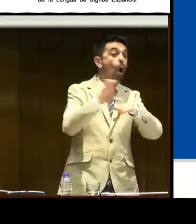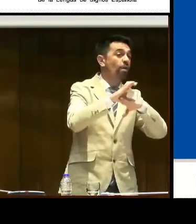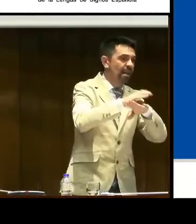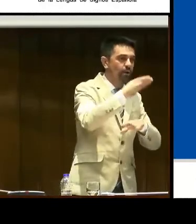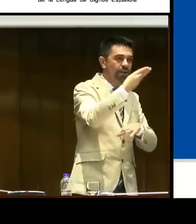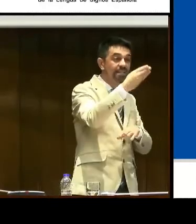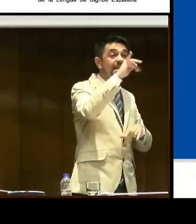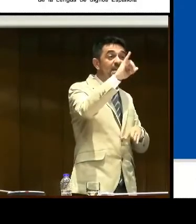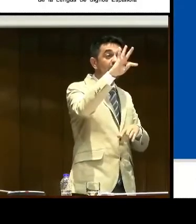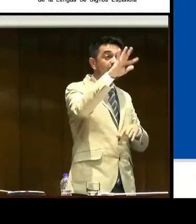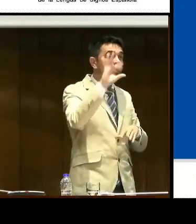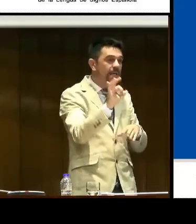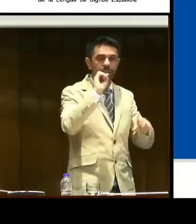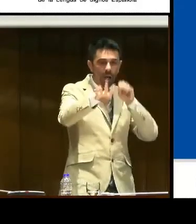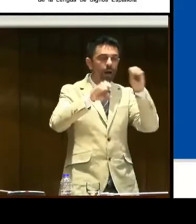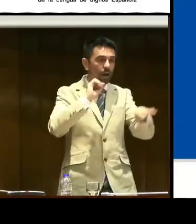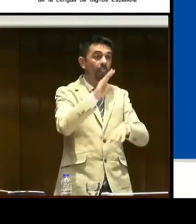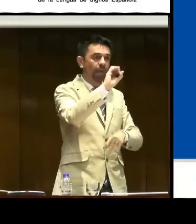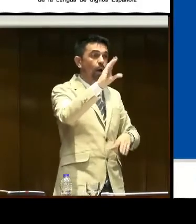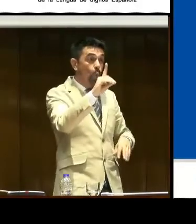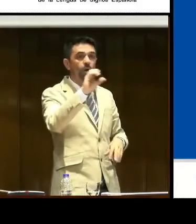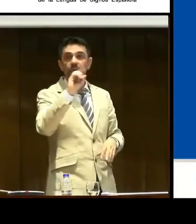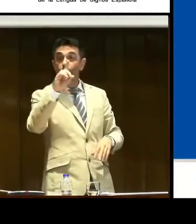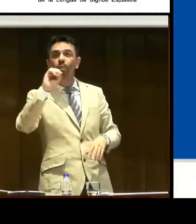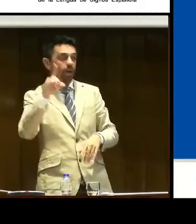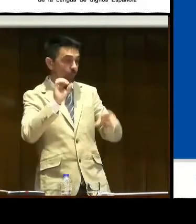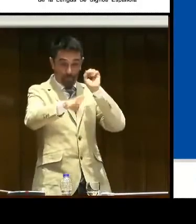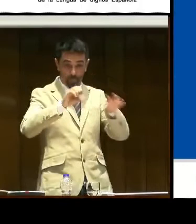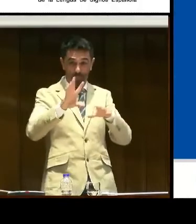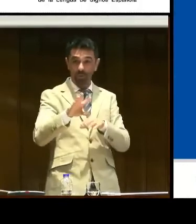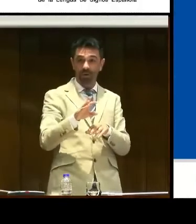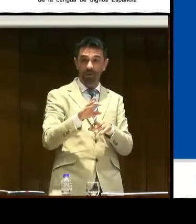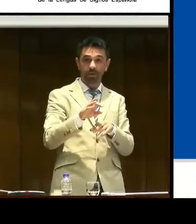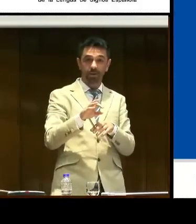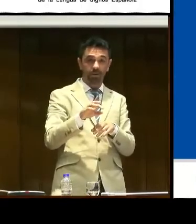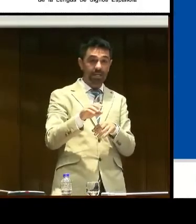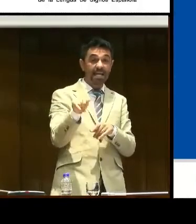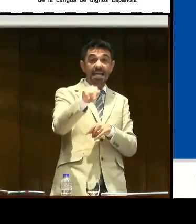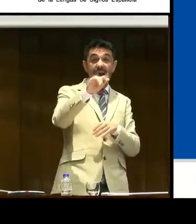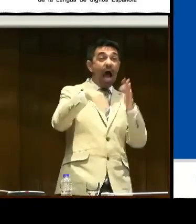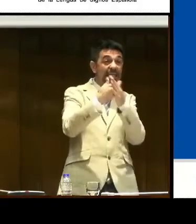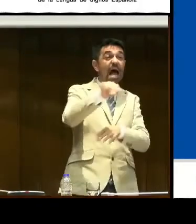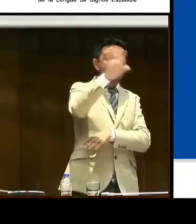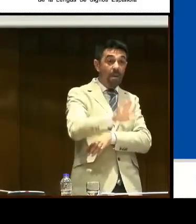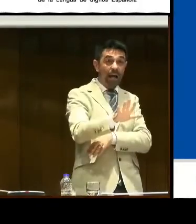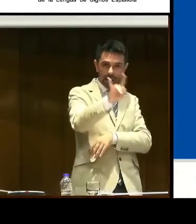sociedad de la información. Las imágenes actuales son